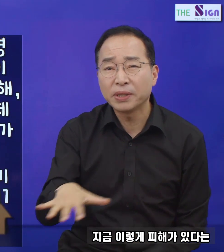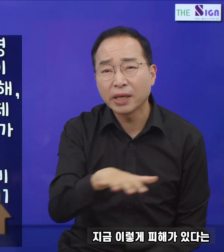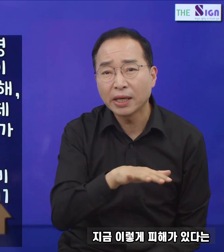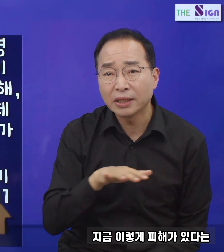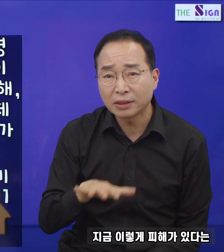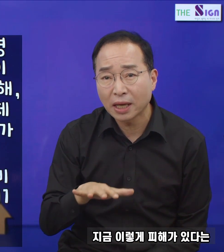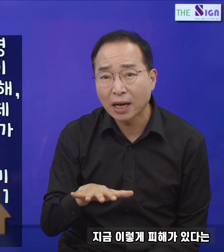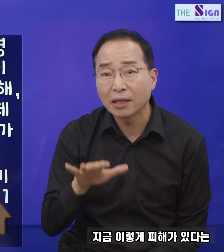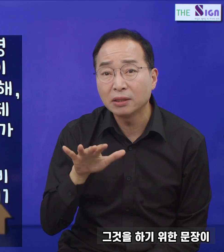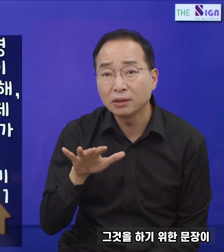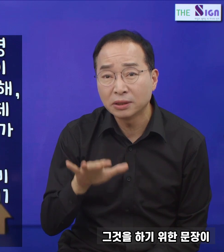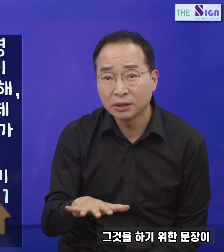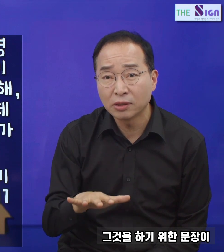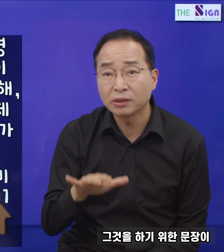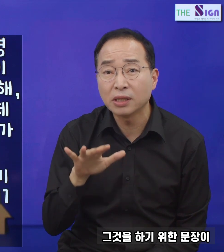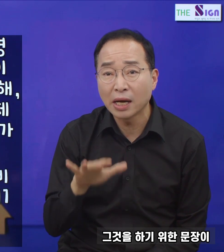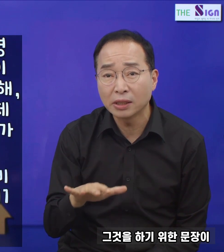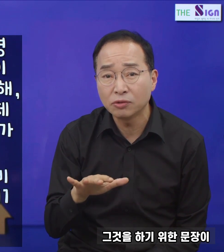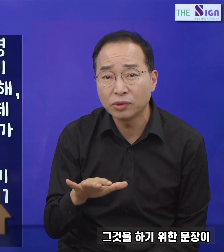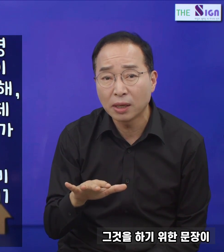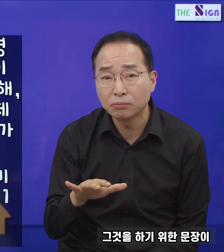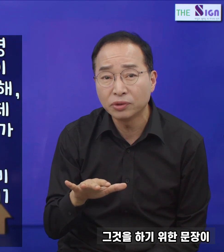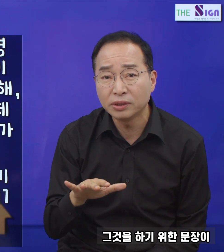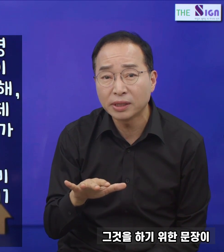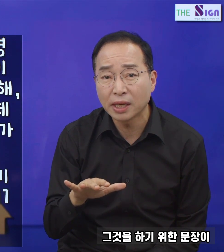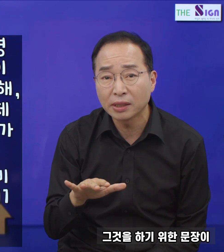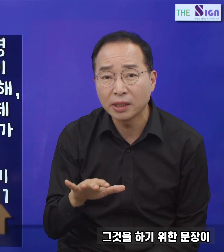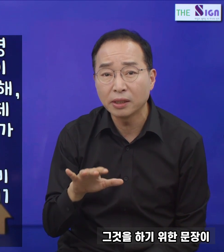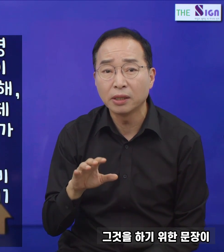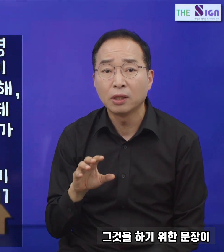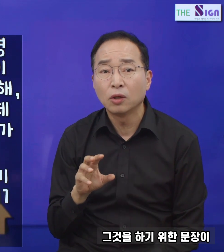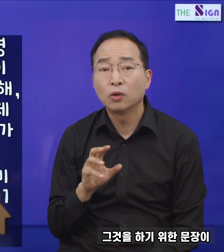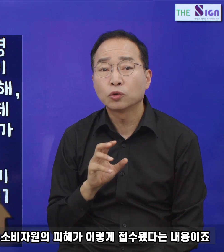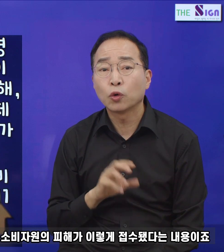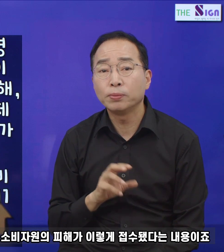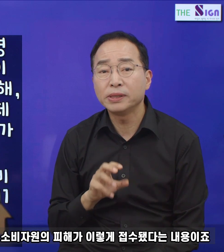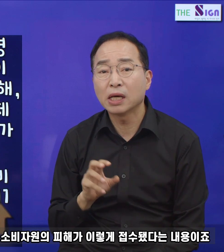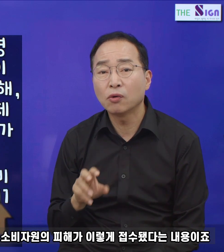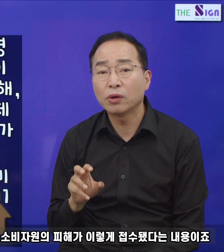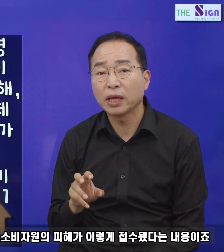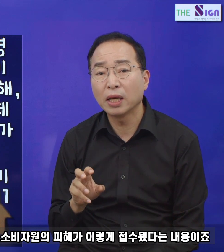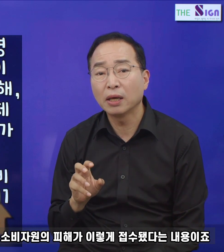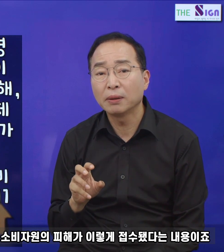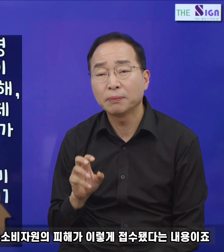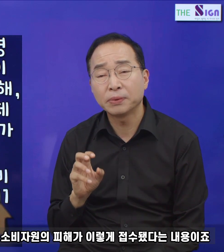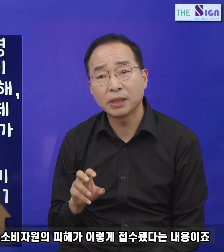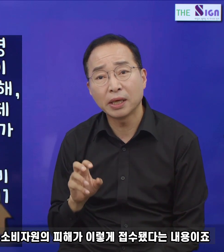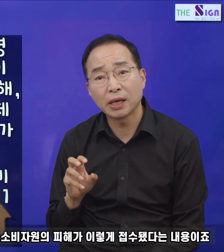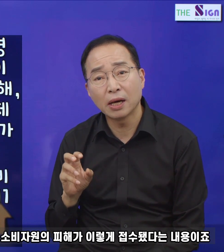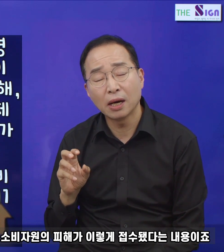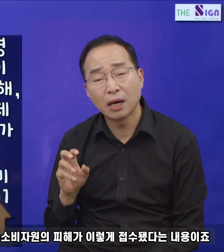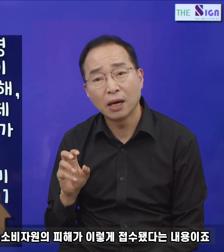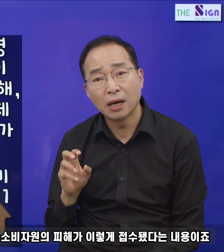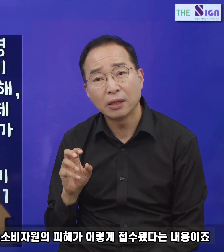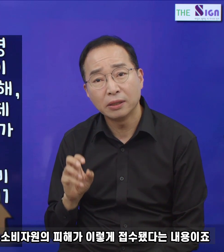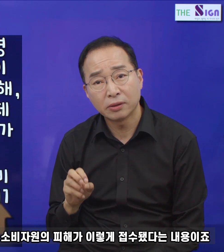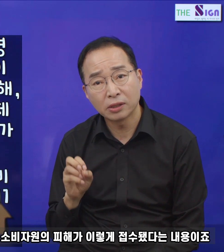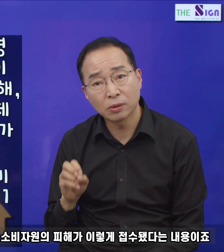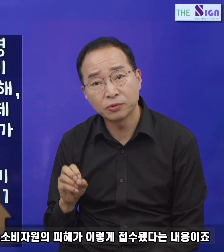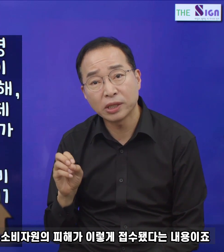피해가 있다라는 그것을 하기 위한 문장이 소비자원의 피해가 이렇게